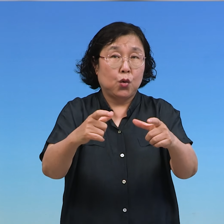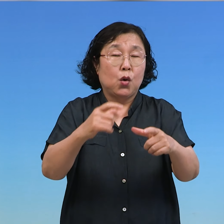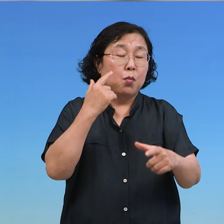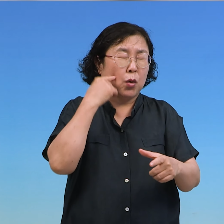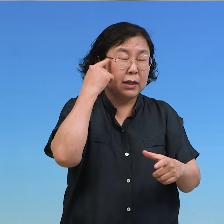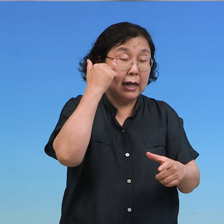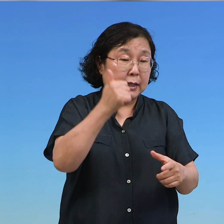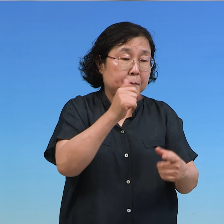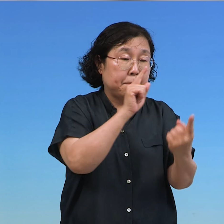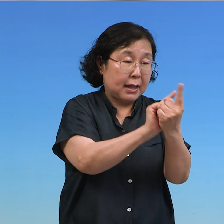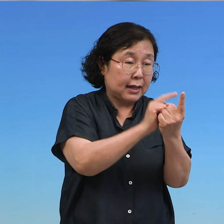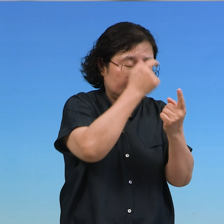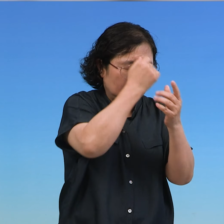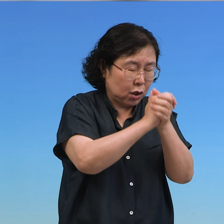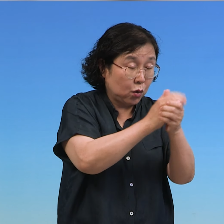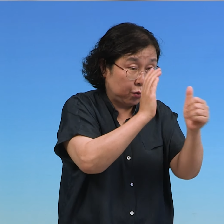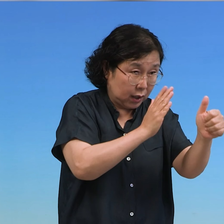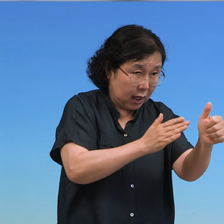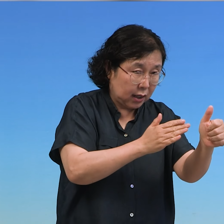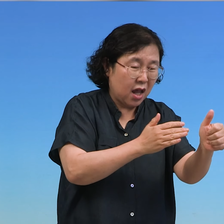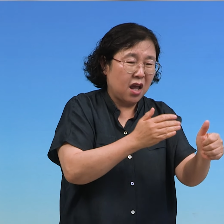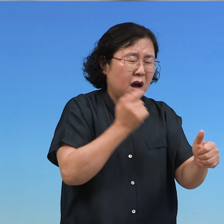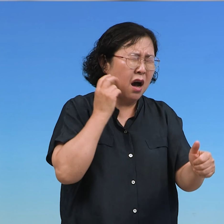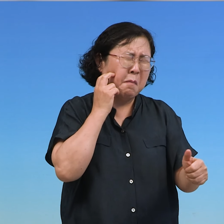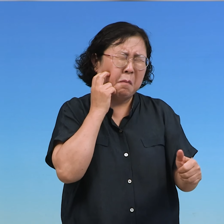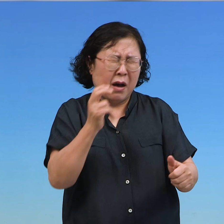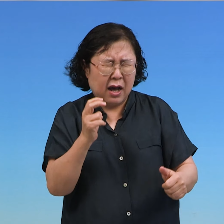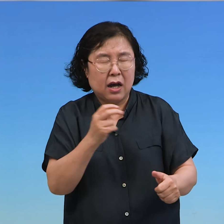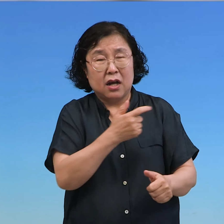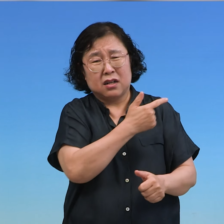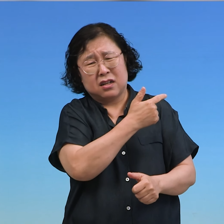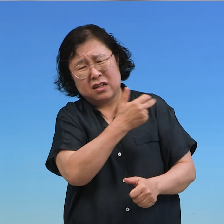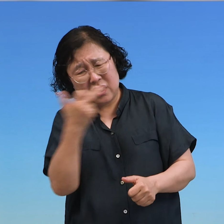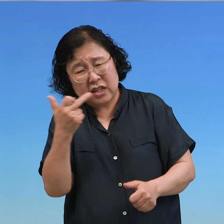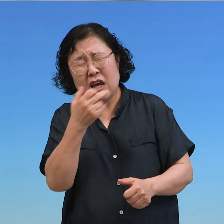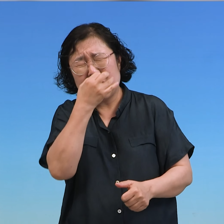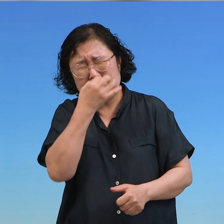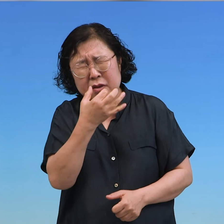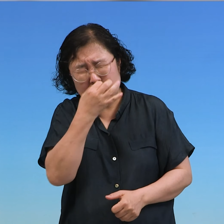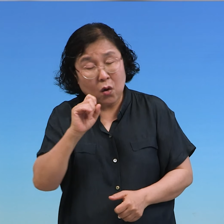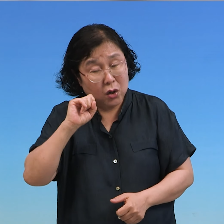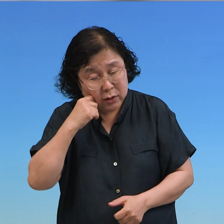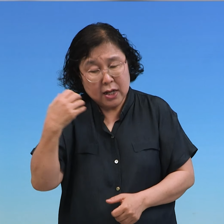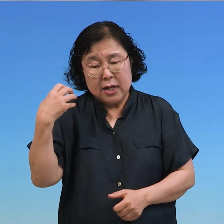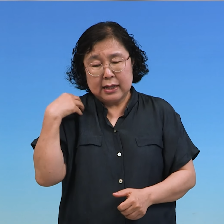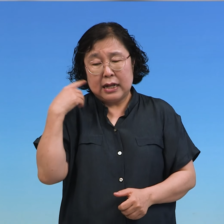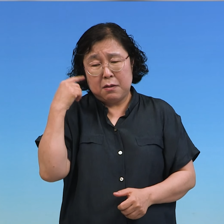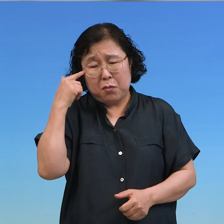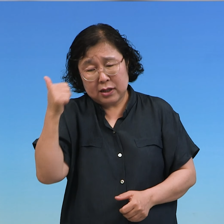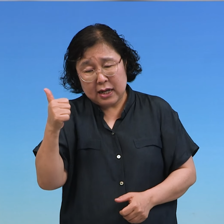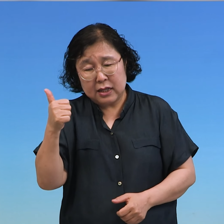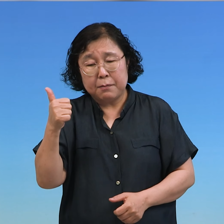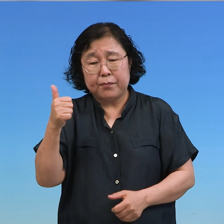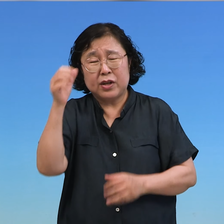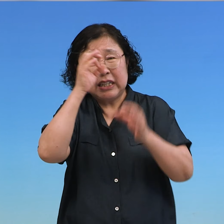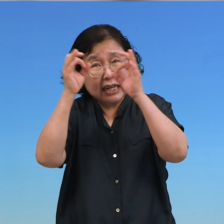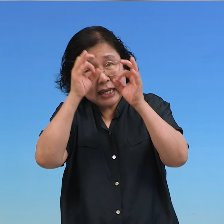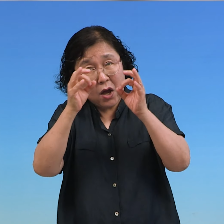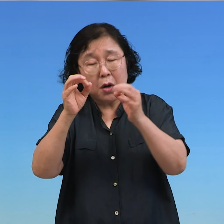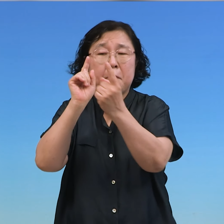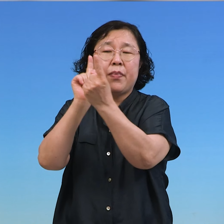하시는데요 너무나 힘들고 어려울 때는 단임 목사를 가끔씩 찾습니다 그러면 그분을 뵙고 대화하고